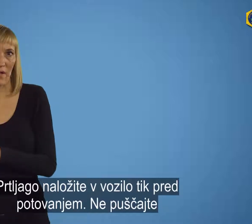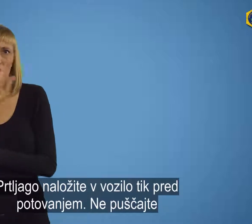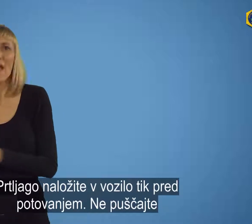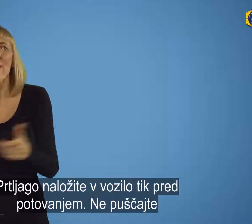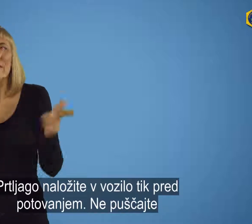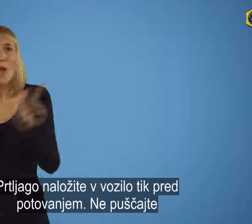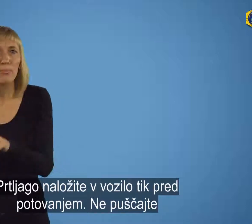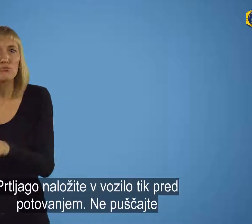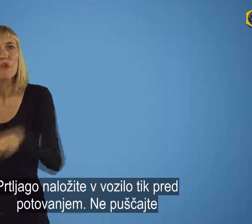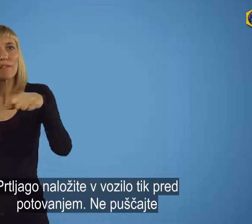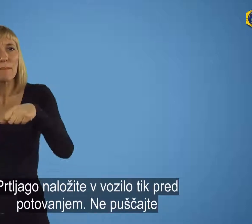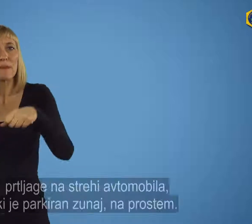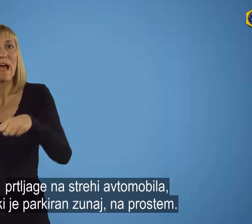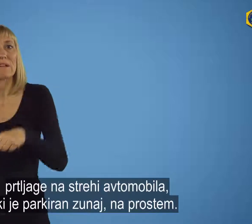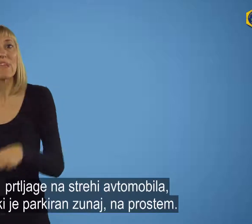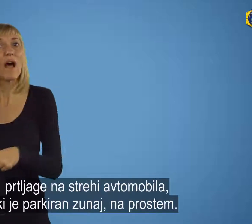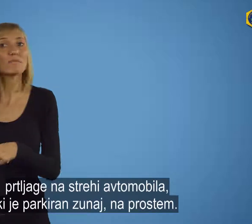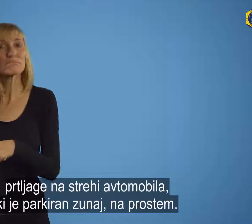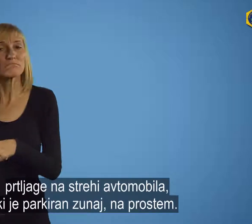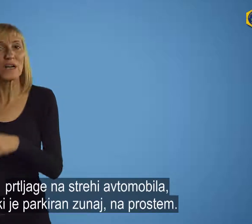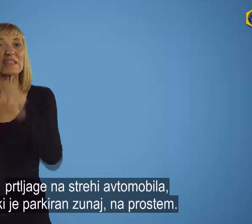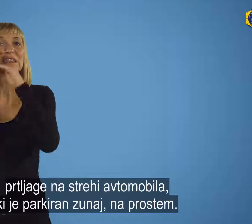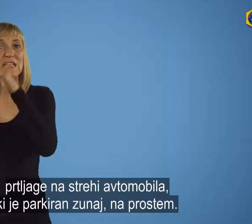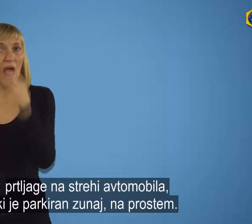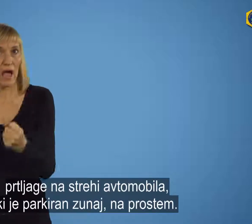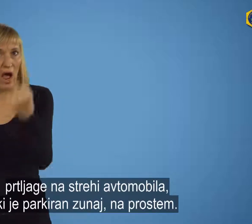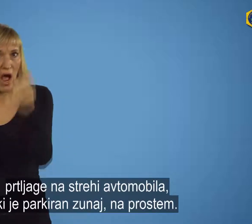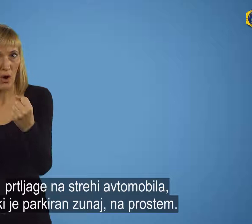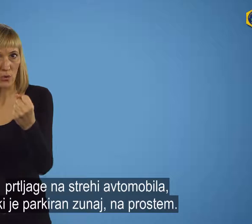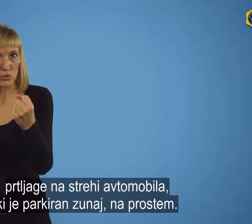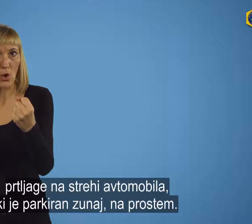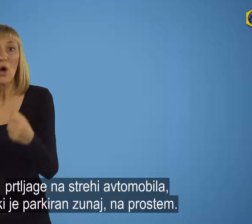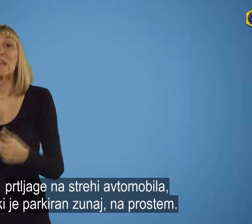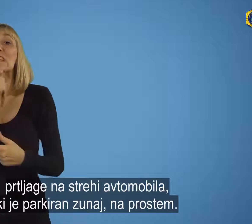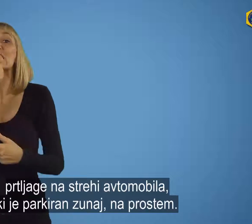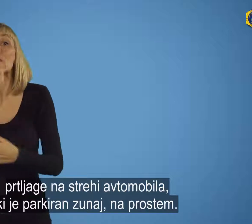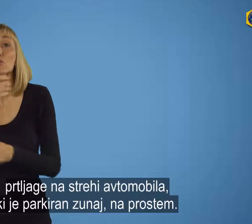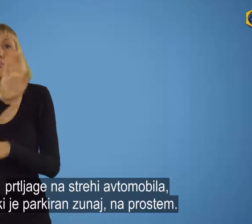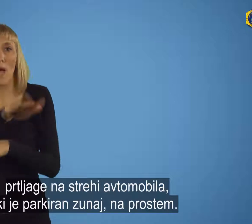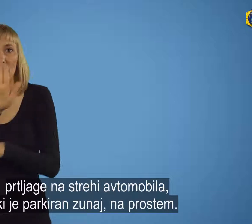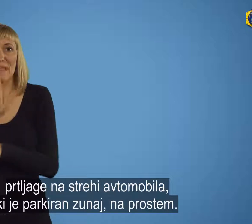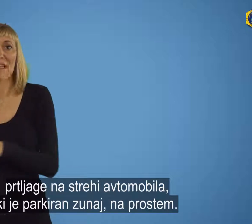Ne puščajte prtljage na strehi avtomobila, ki je parkiran zunaj, na prostem.